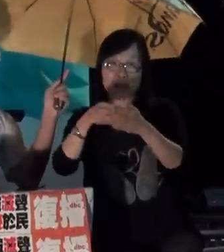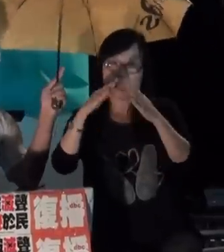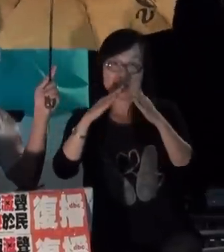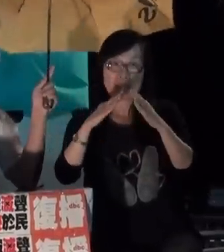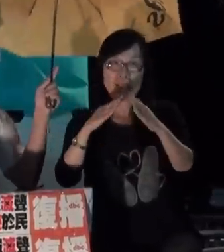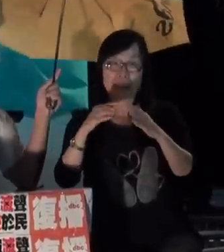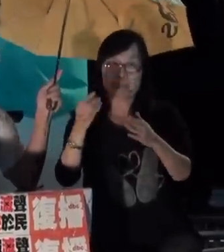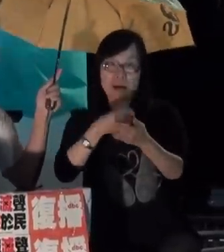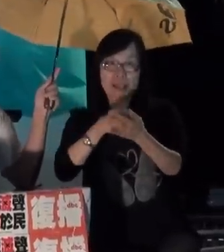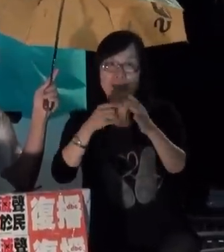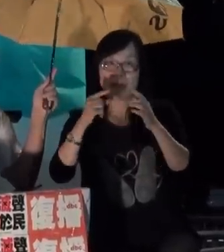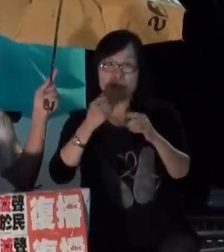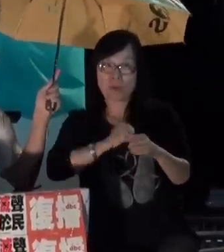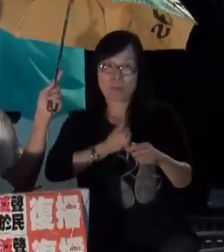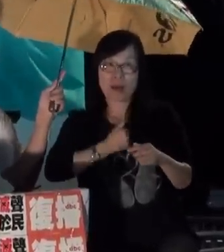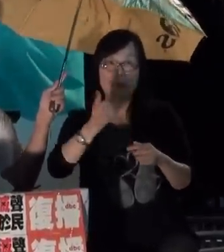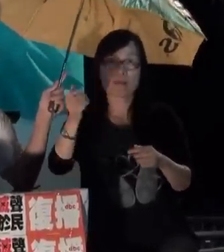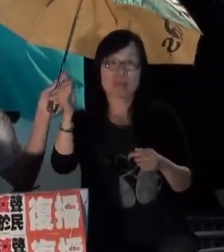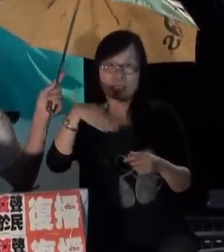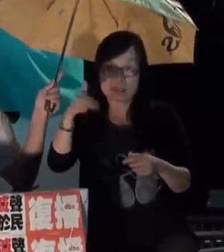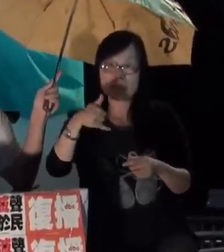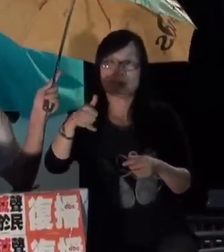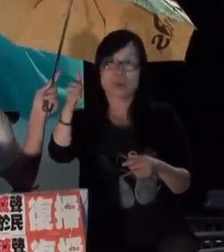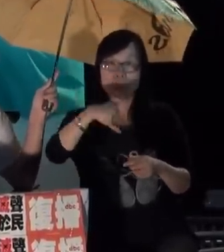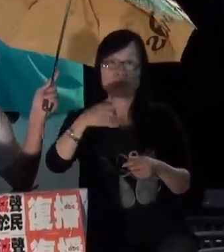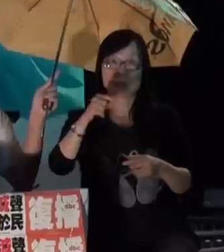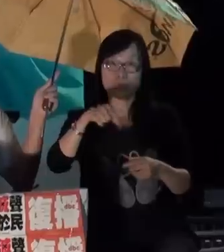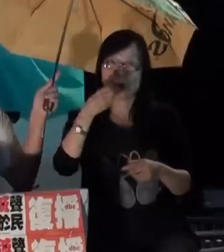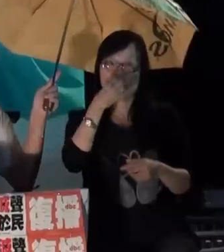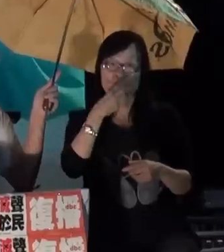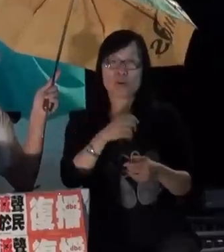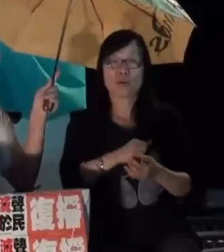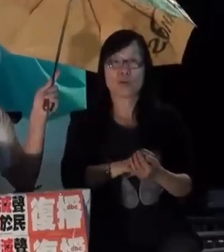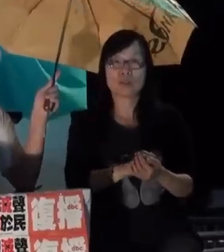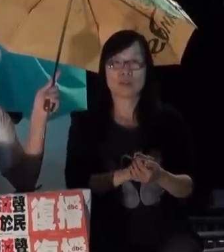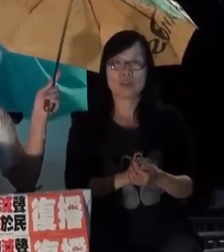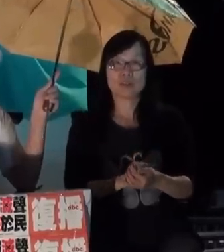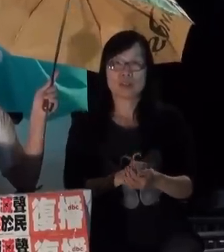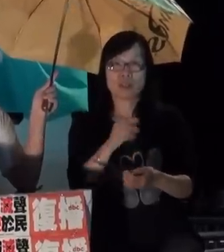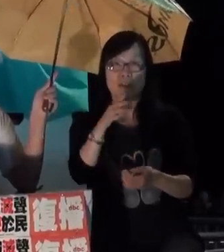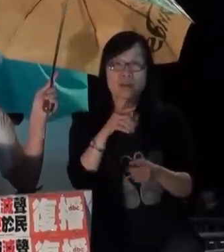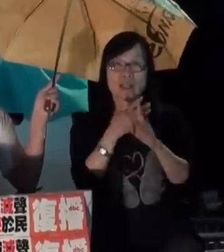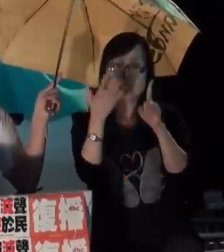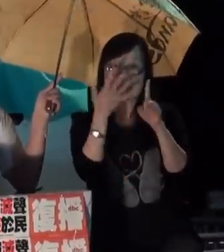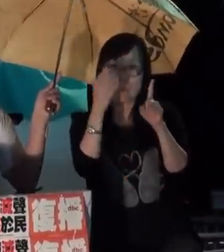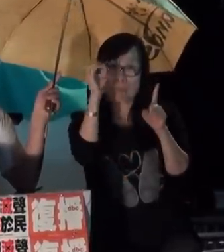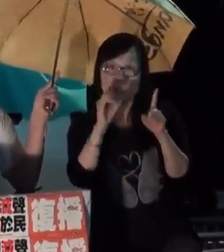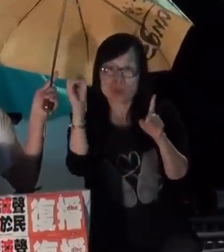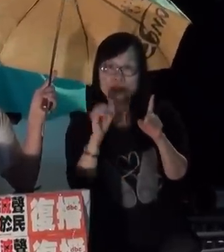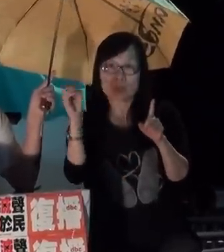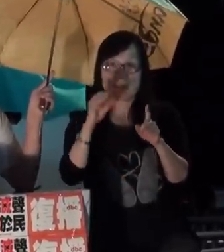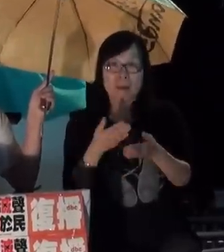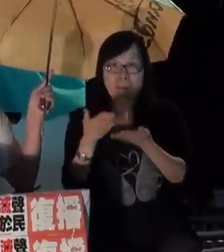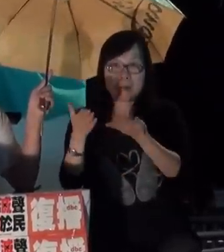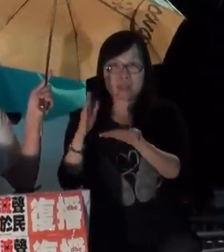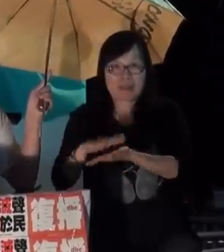去同香港某啲人合作啦，變咗本地買家啦， 係 咁簡單。 但係好耐嚟講。15% 對嗰啲大把